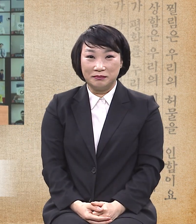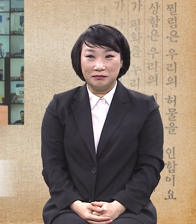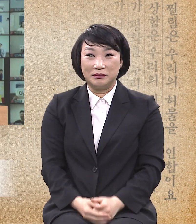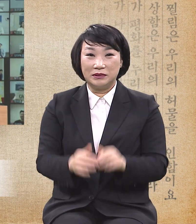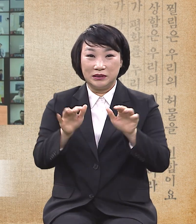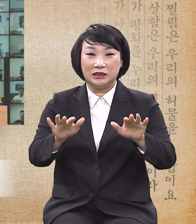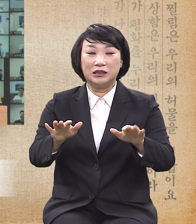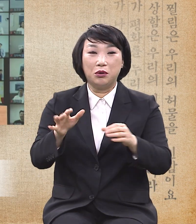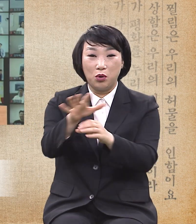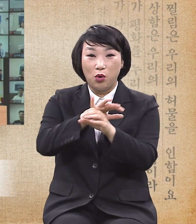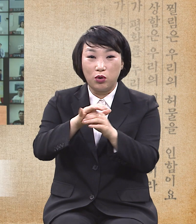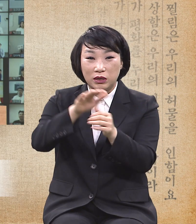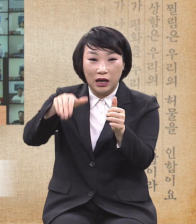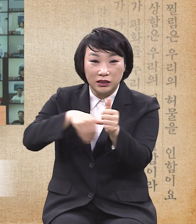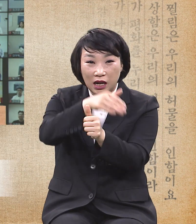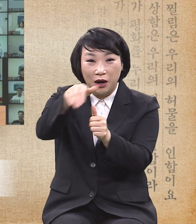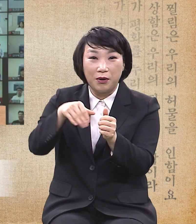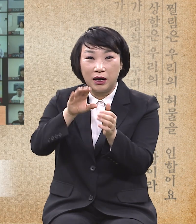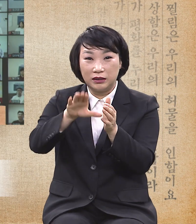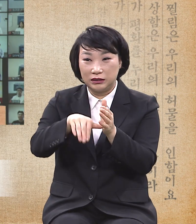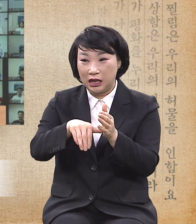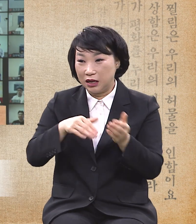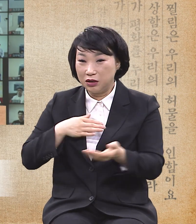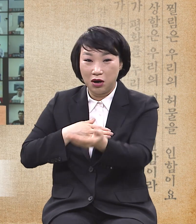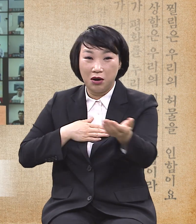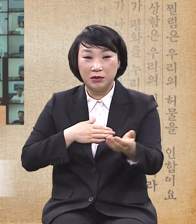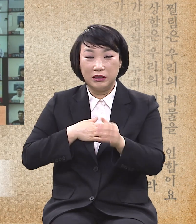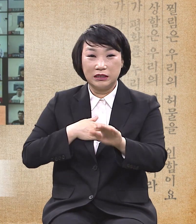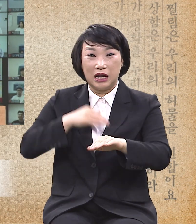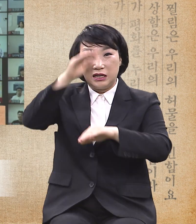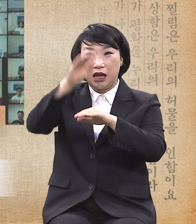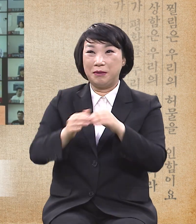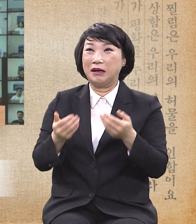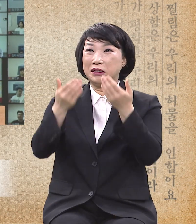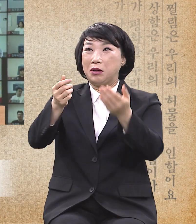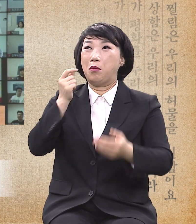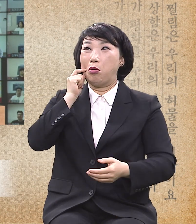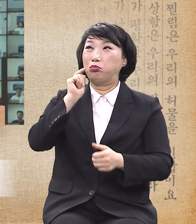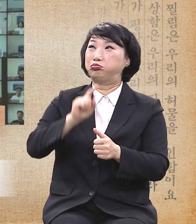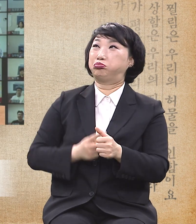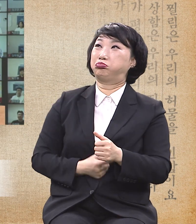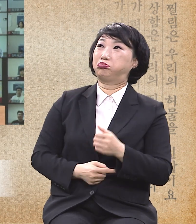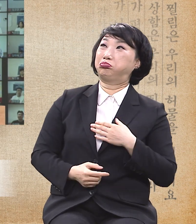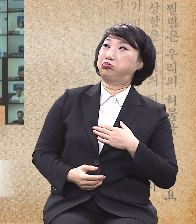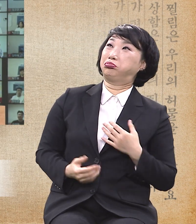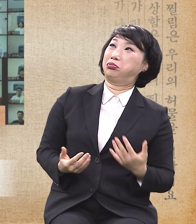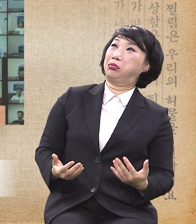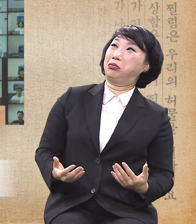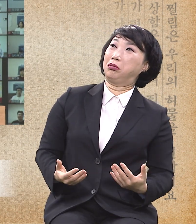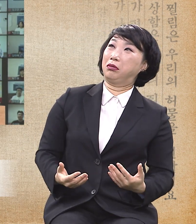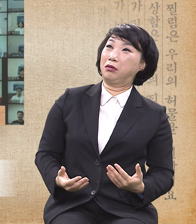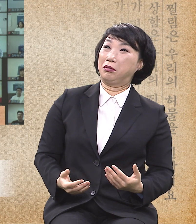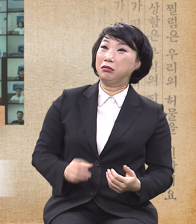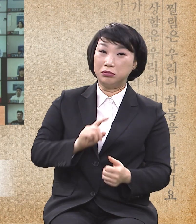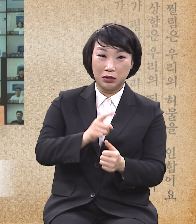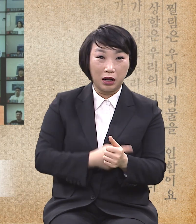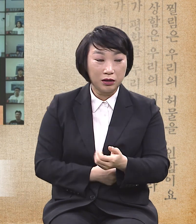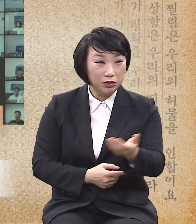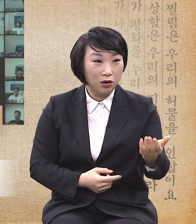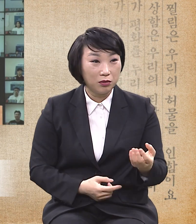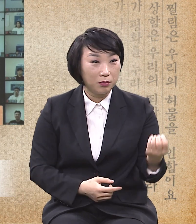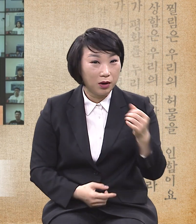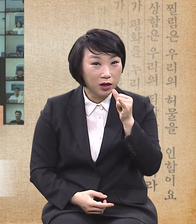지금 코로나 팬데믹 시대에 뭐 예배 못 드리는 거 당연하지 뭐, 당연하지